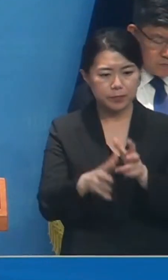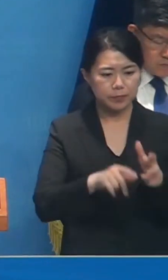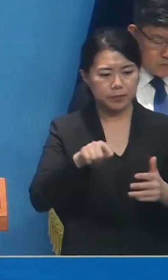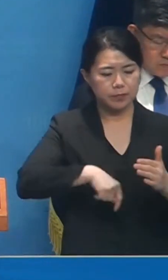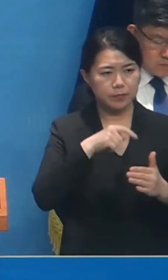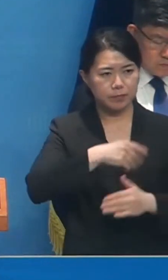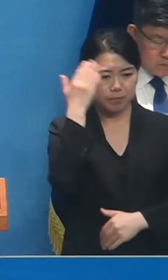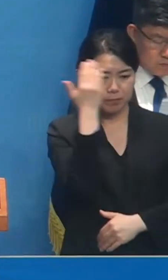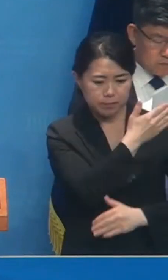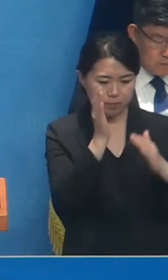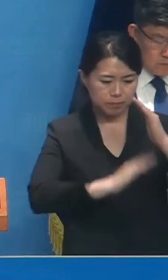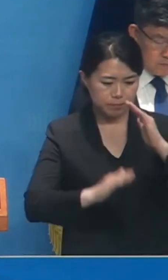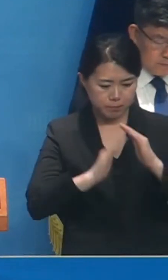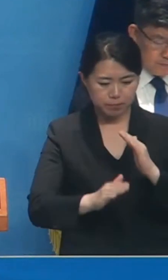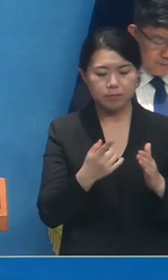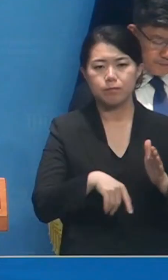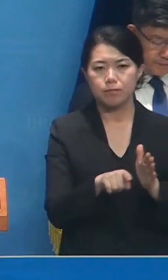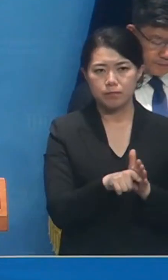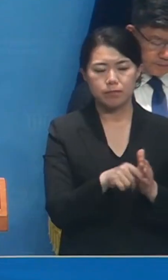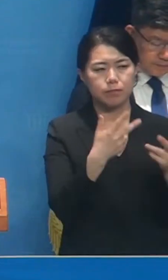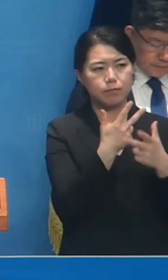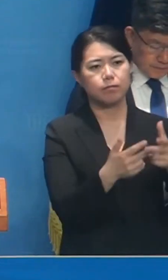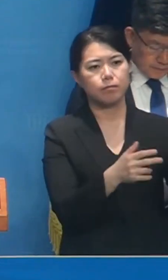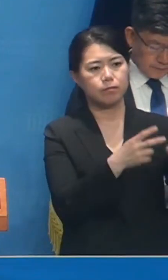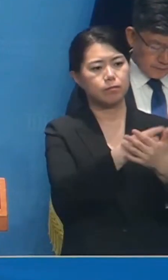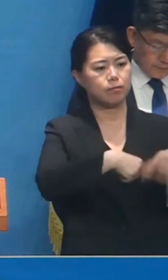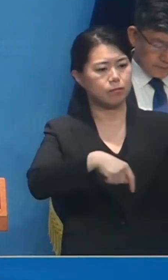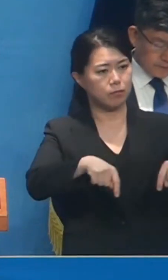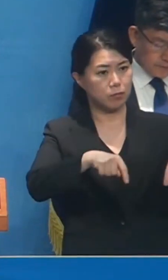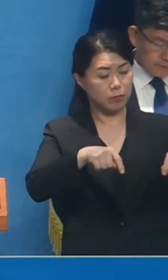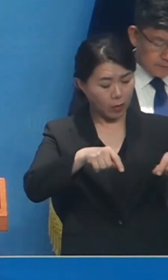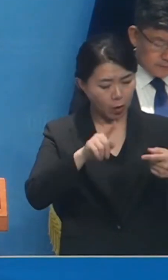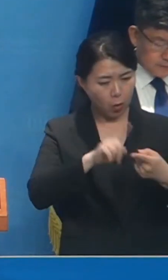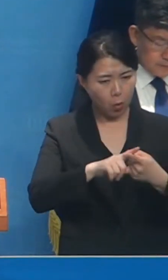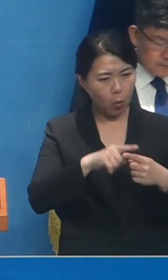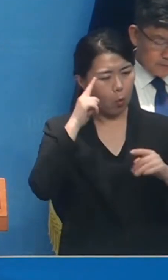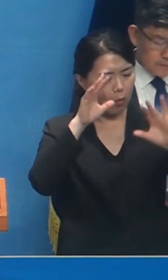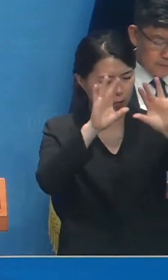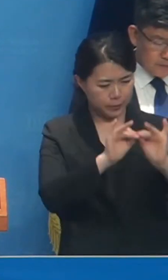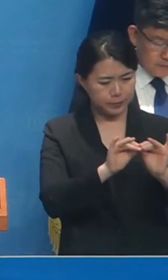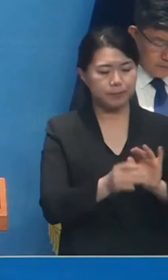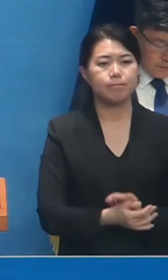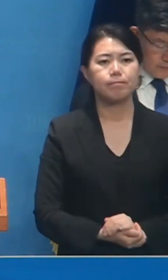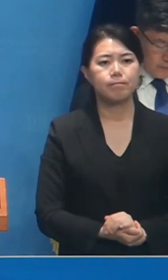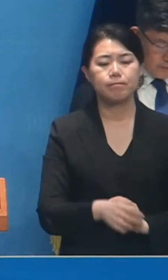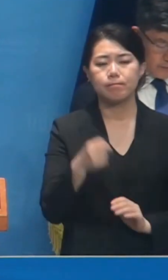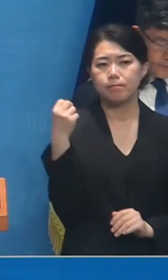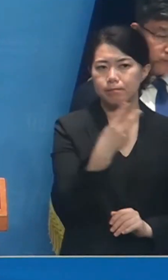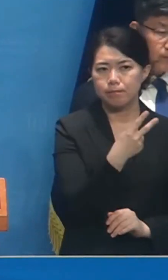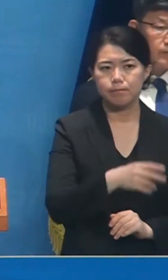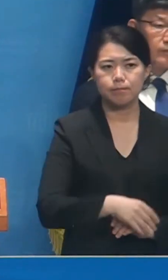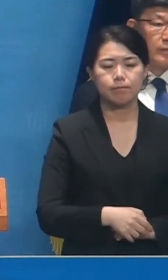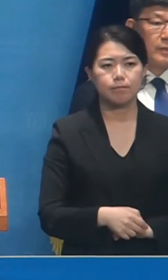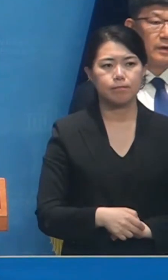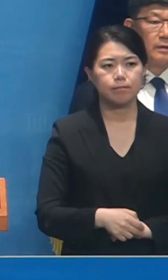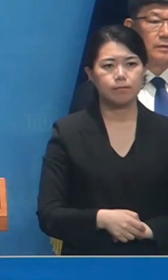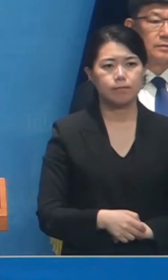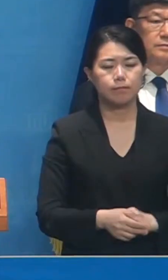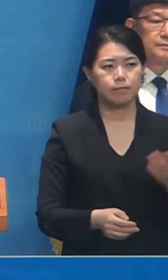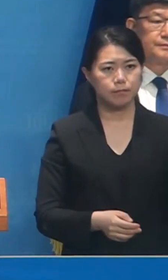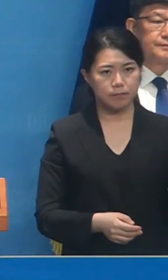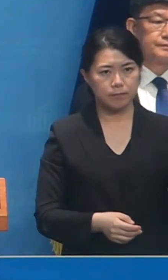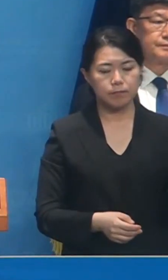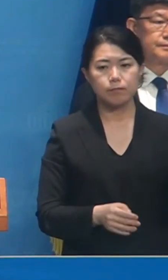공정한 질서를 확립하려는 후보님의 정책 방향에 깊이 공감합니다. 또한